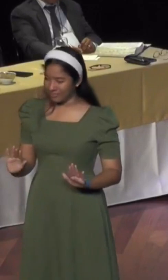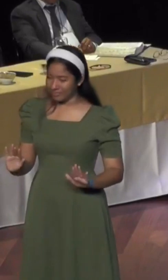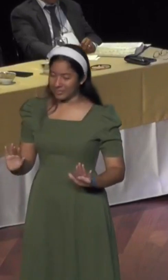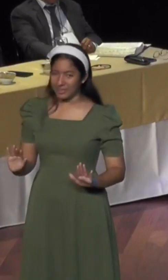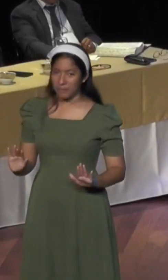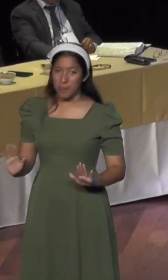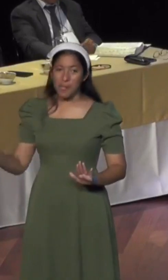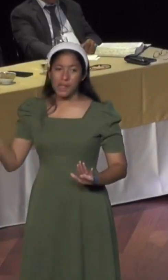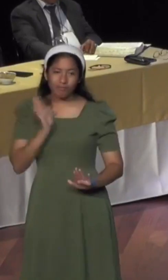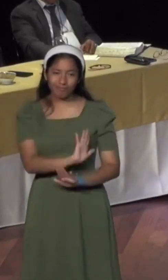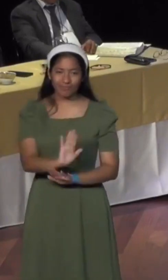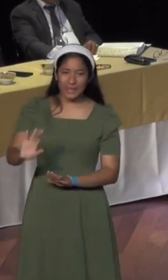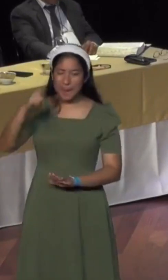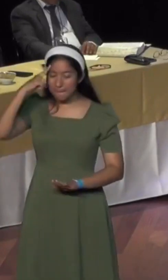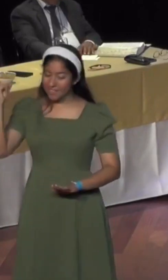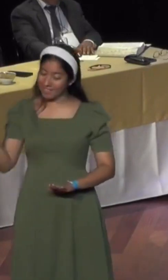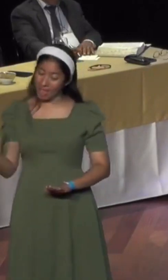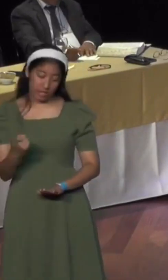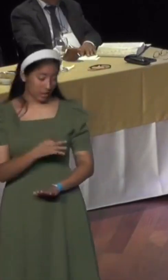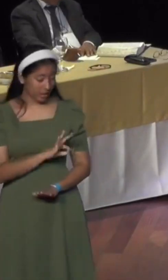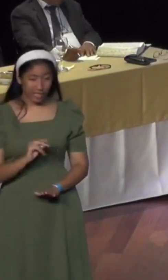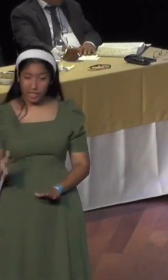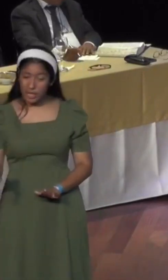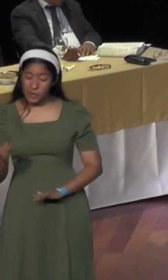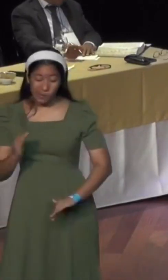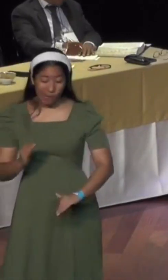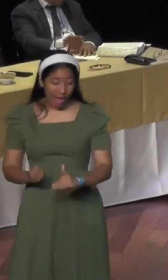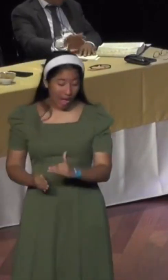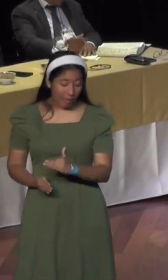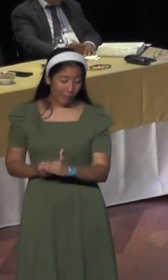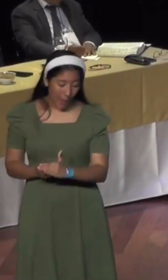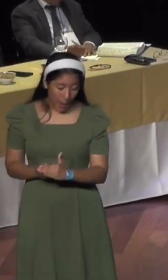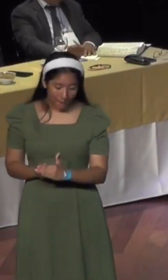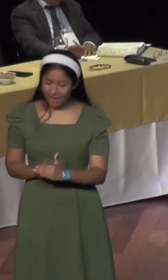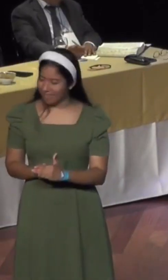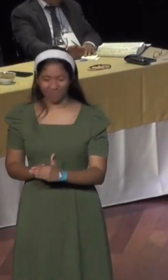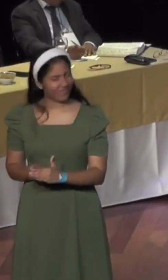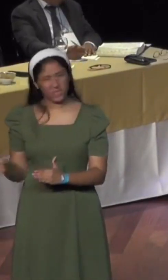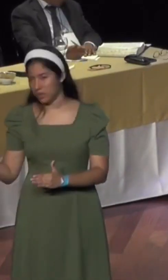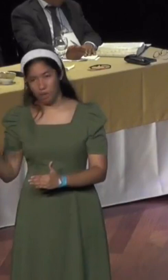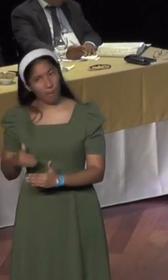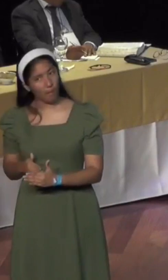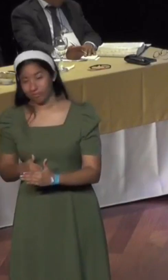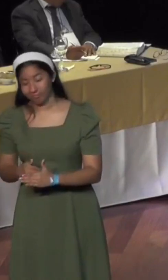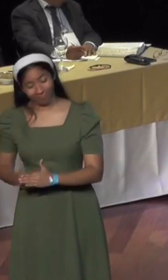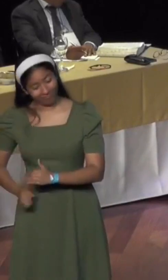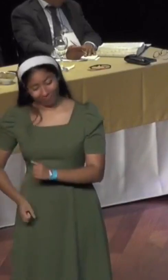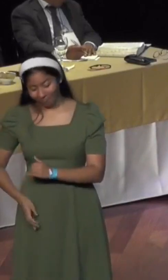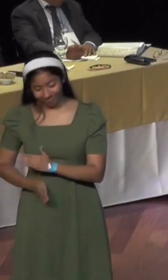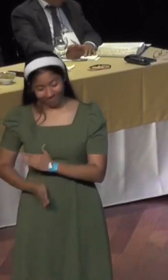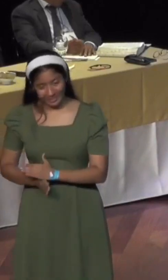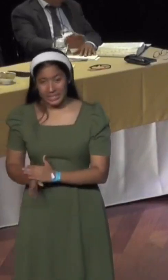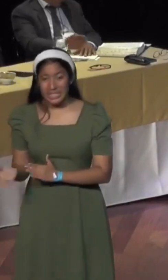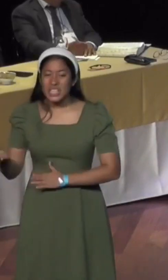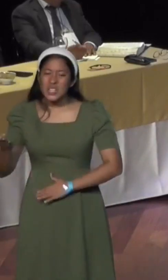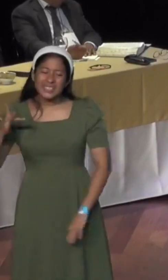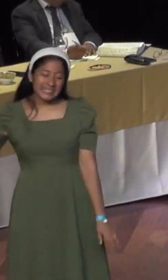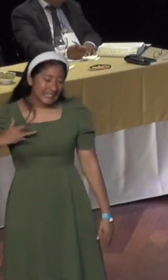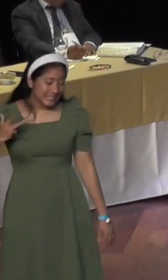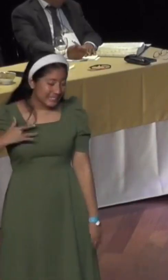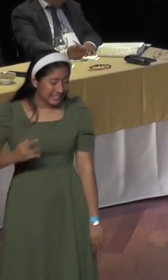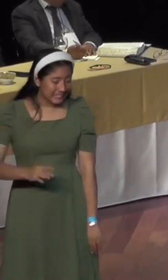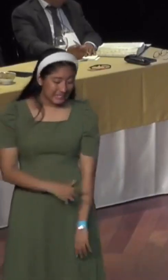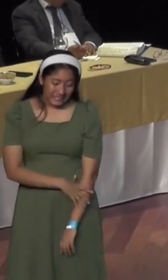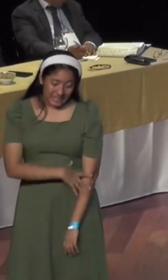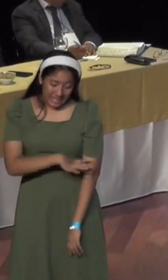Si usted piensa que no va a poder, no va a poder. Si usted siente que sus fuerzas se acabaron, Satanás